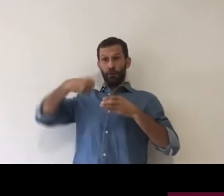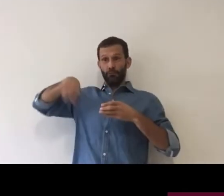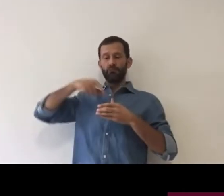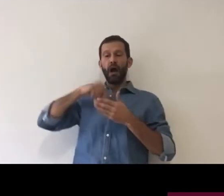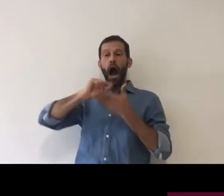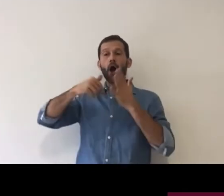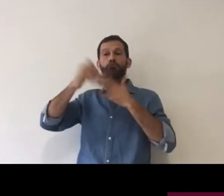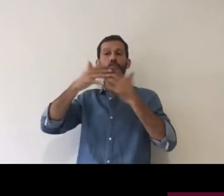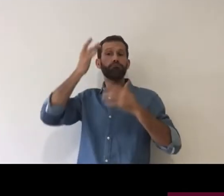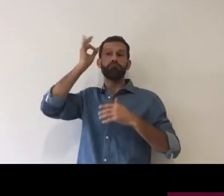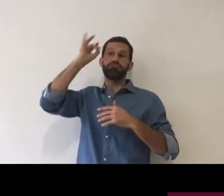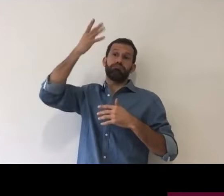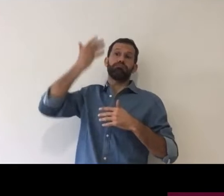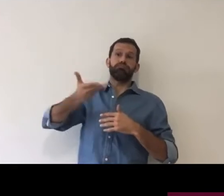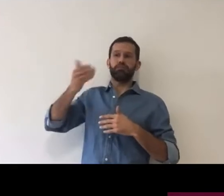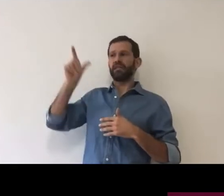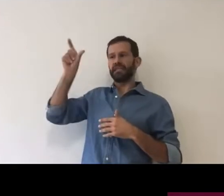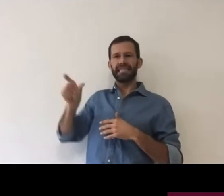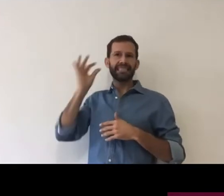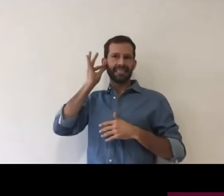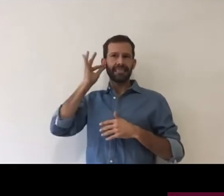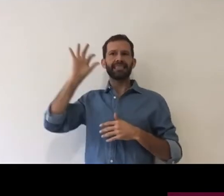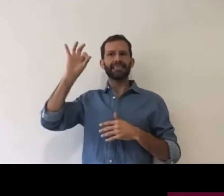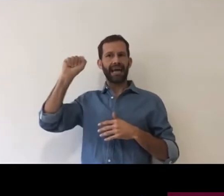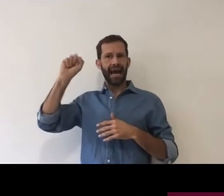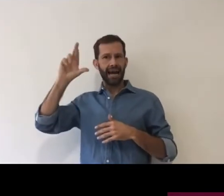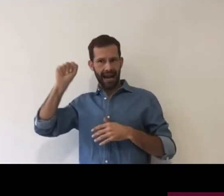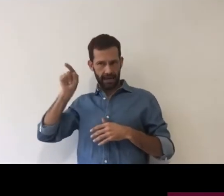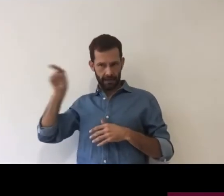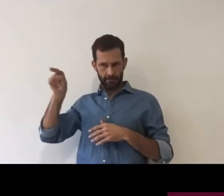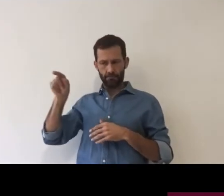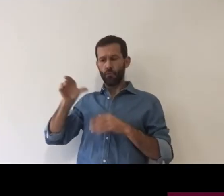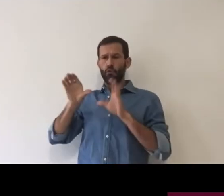en mi aprendizaje? Esa es la pregunta que vamos a intentar contestar.